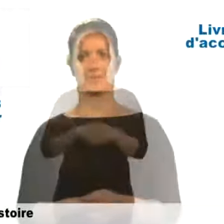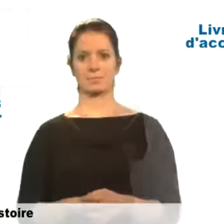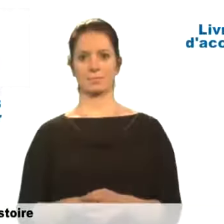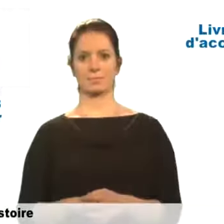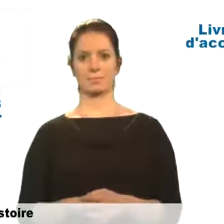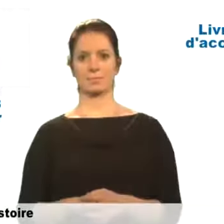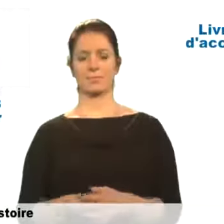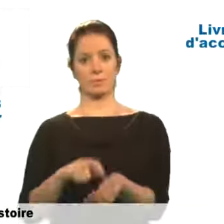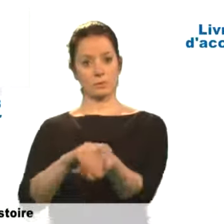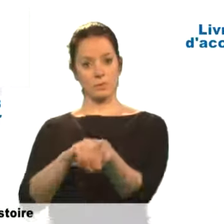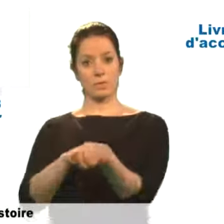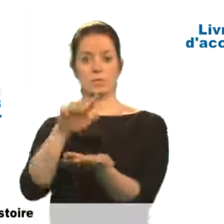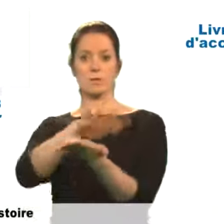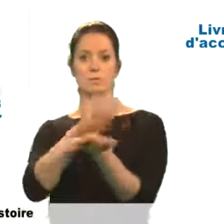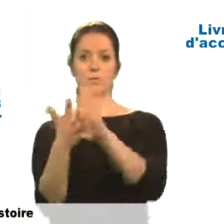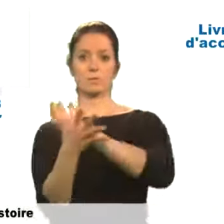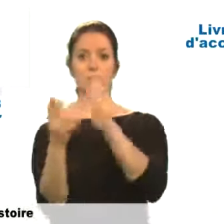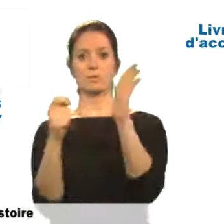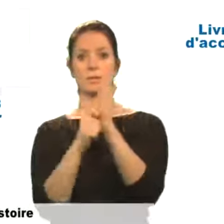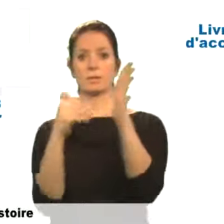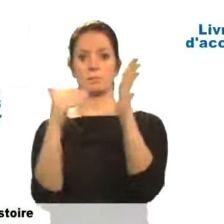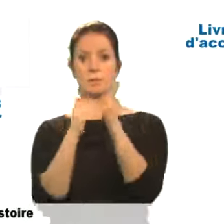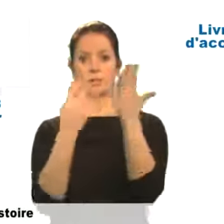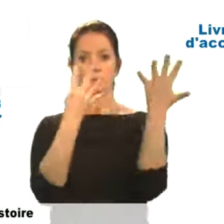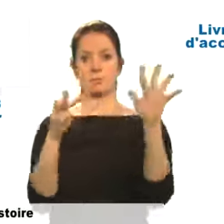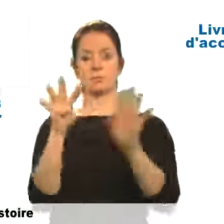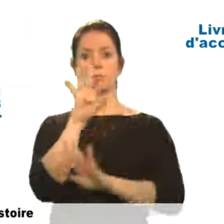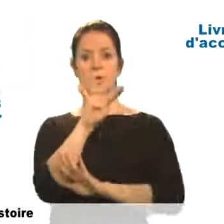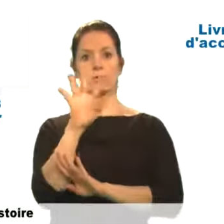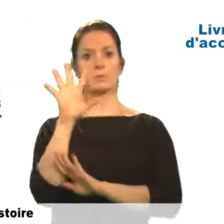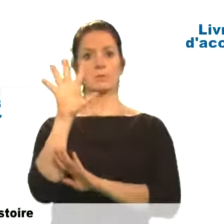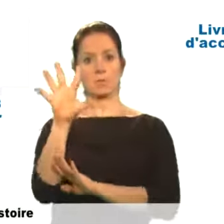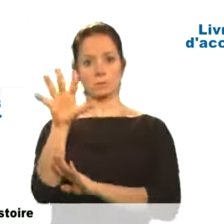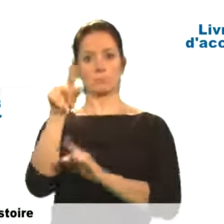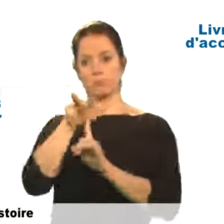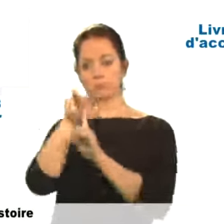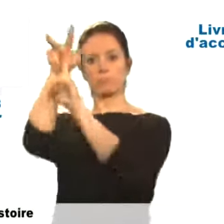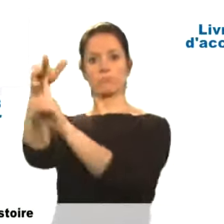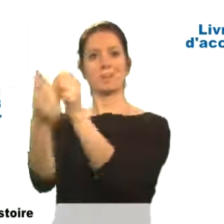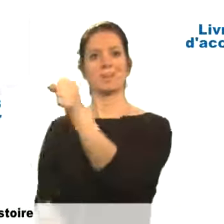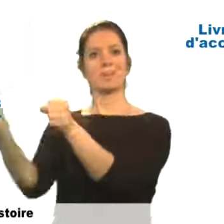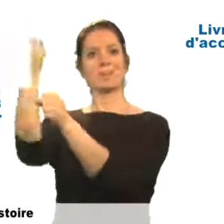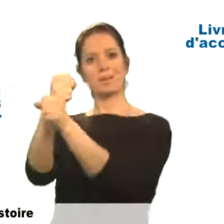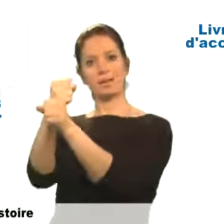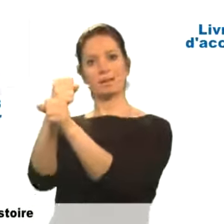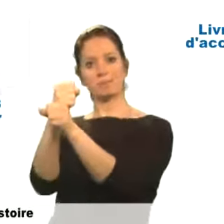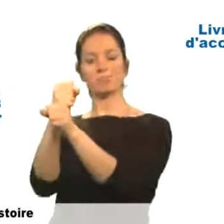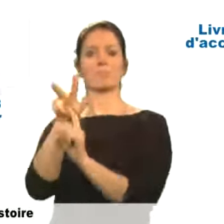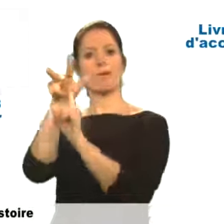Les prémices de l'association datent de 1945, avec la création de la délégation haut-rhinoise de l'entraide